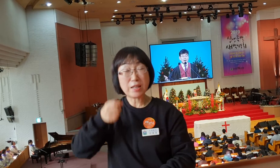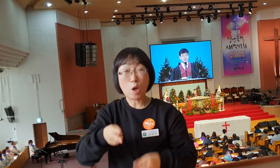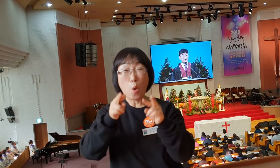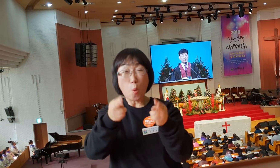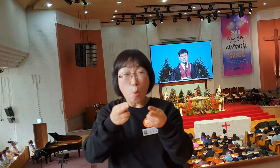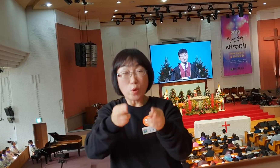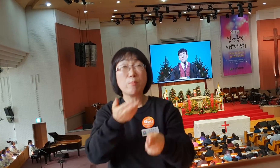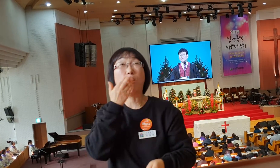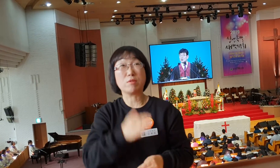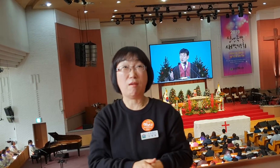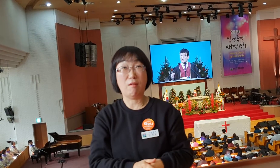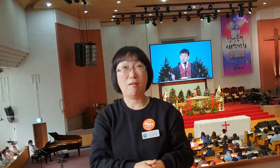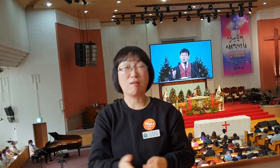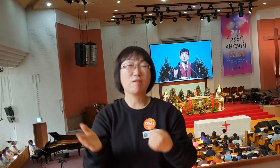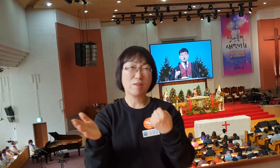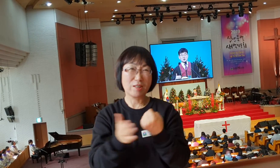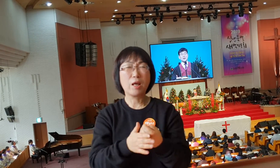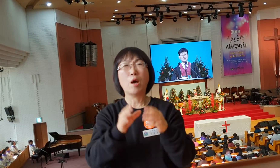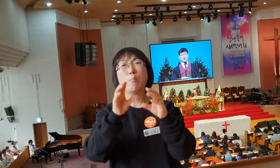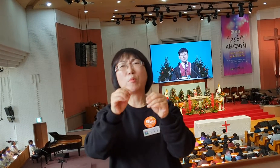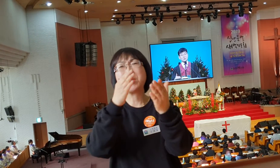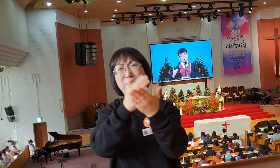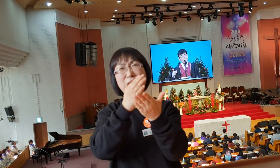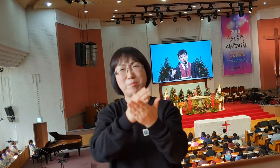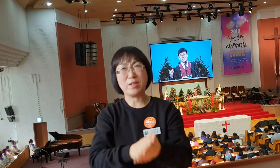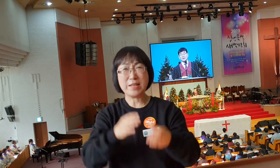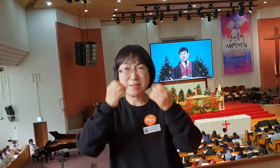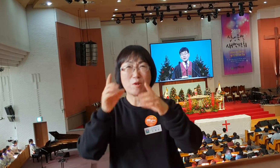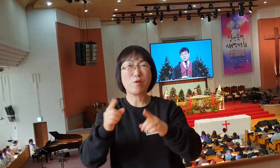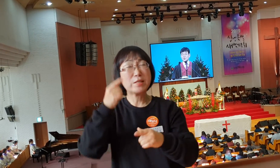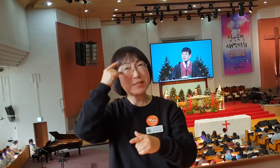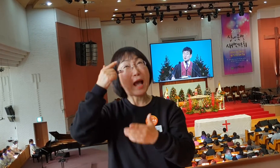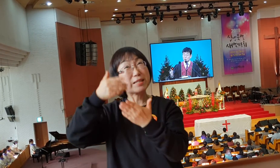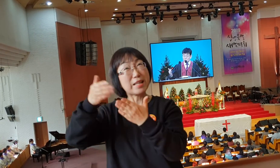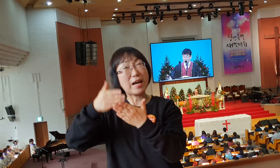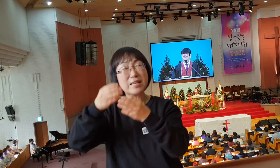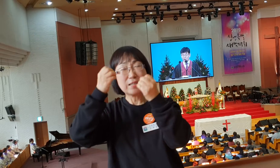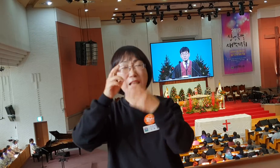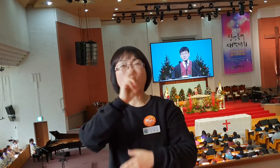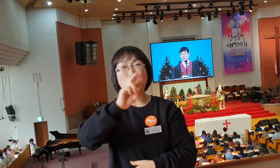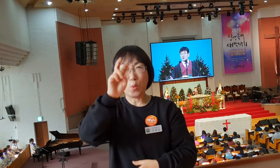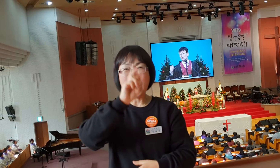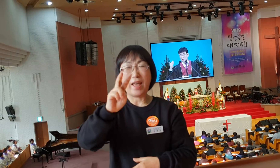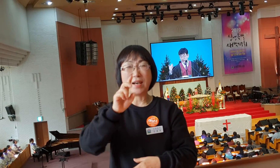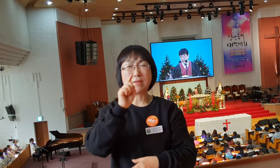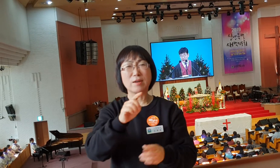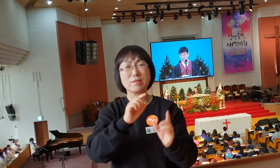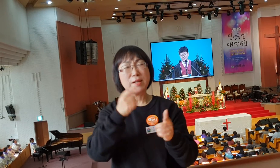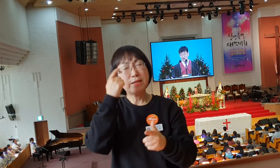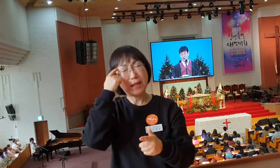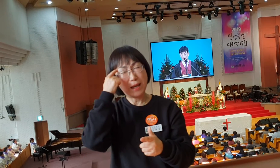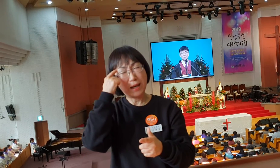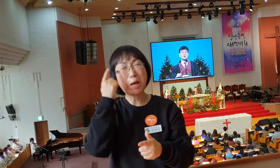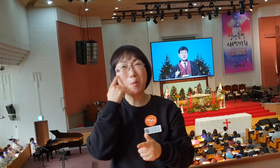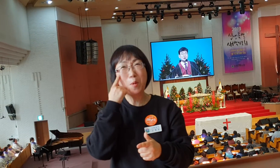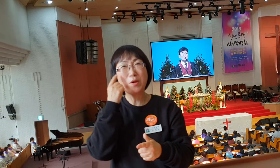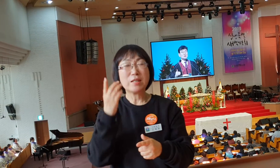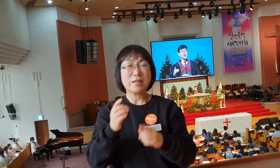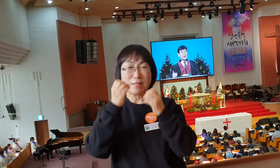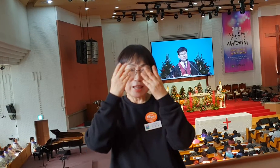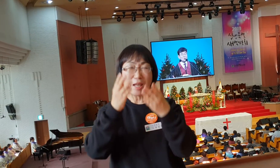상상하는 사람들 그거 멈추지 마세요 새로운 상상이에요 새로운 노래예요 그것들 생각합니다 그리고